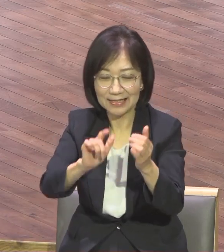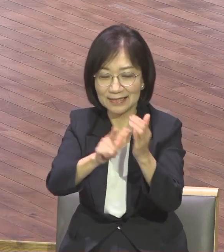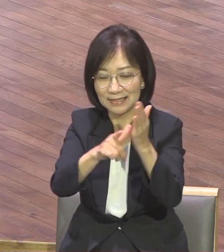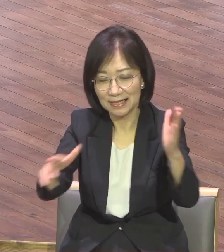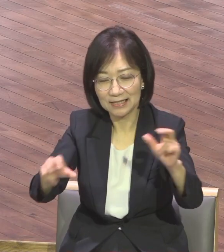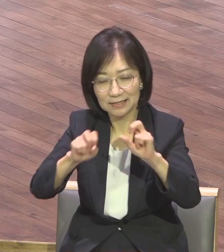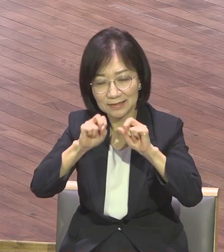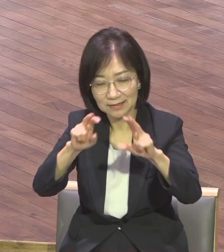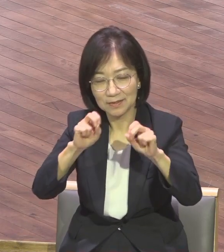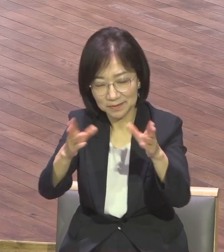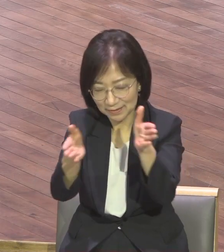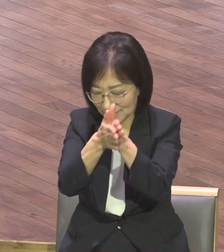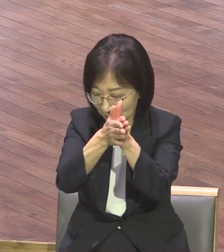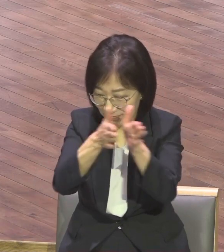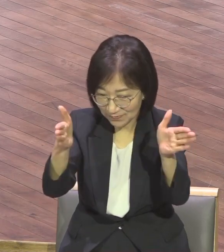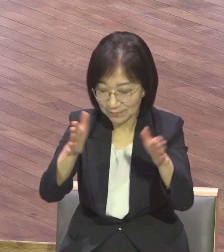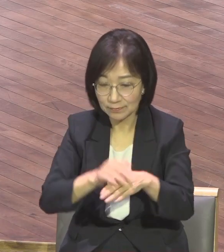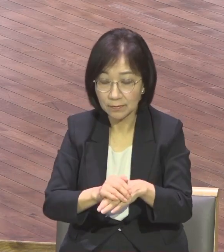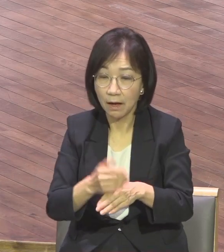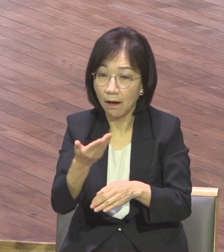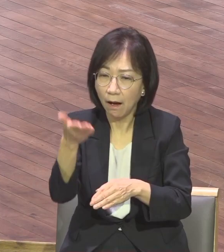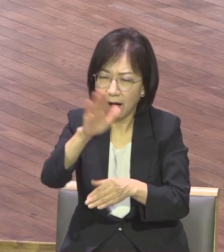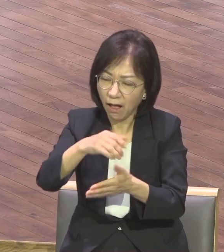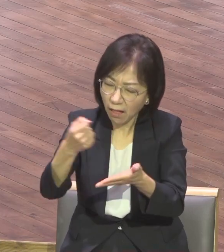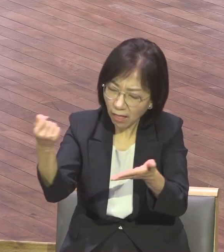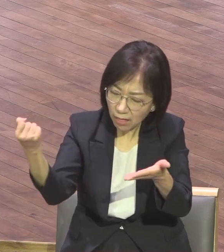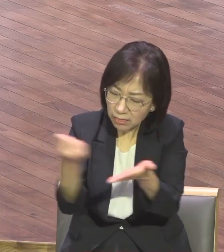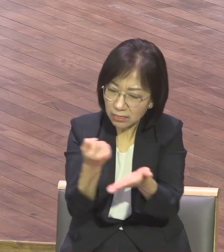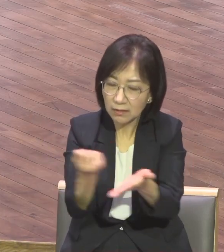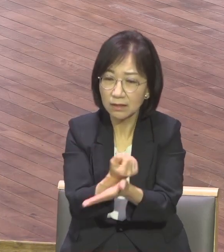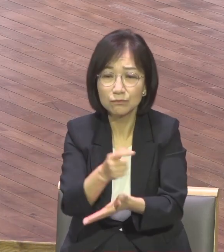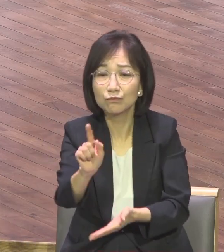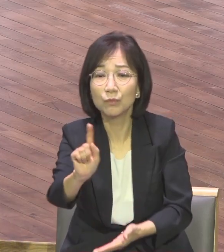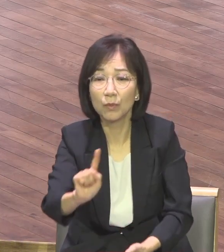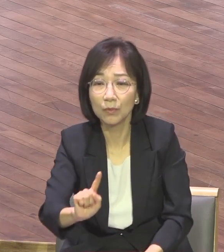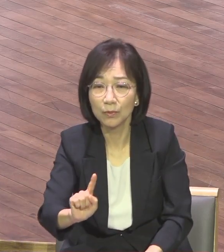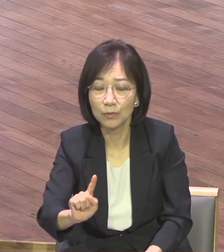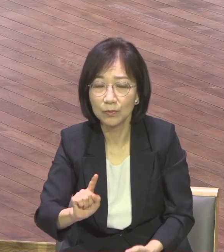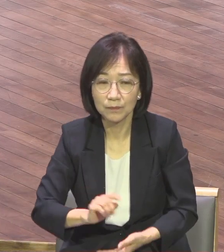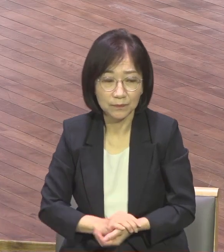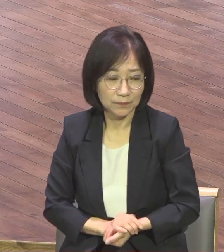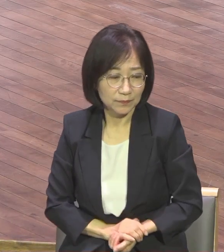시작했어요. 그런데 안타까운 일이 발생했는데 초대교회